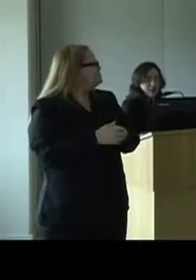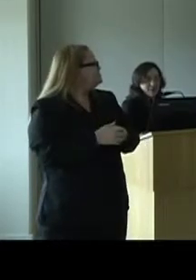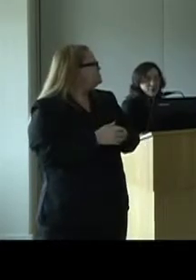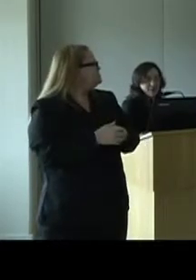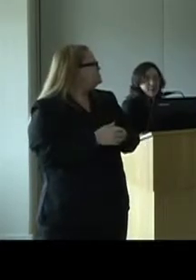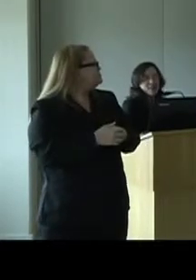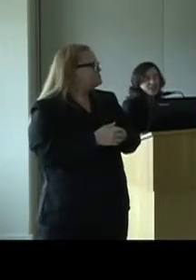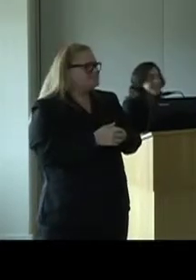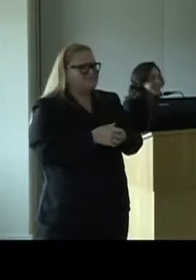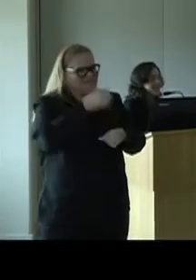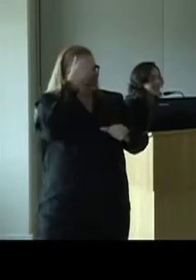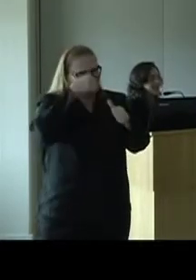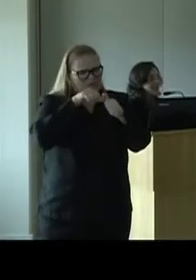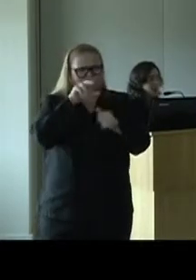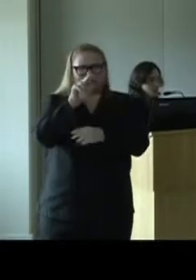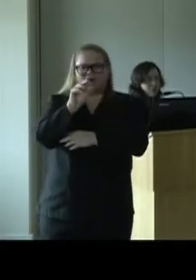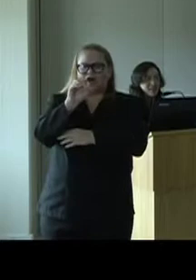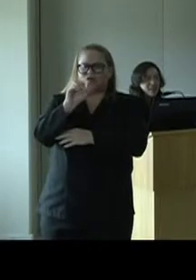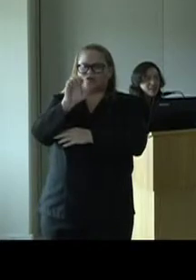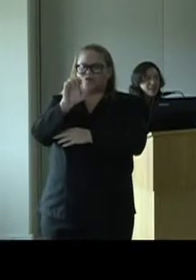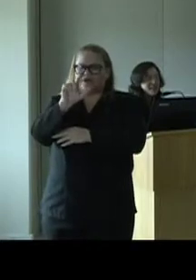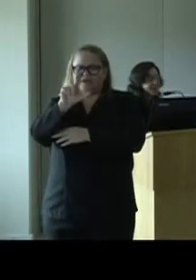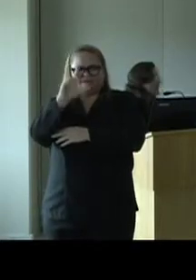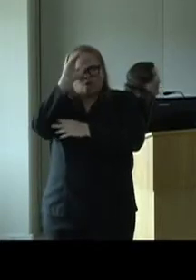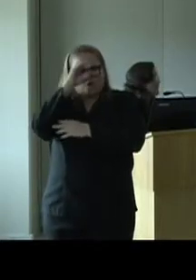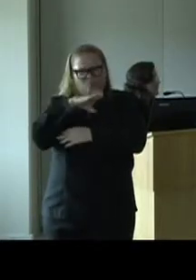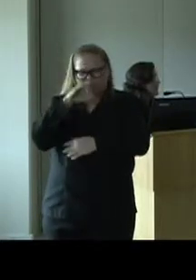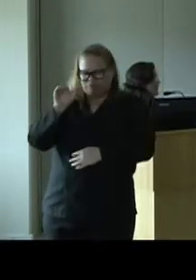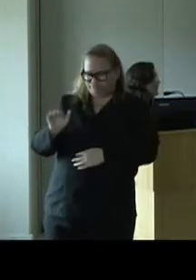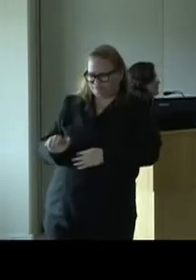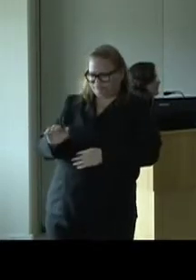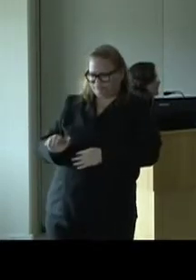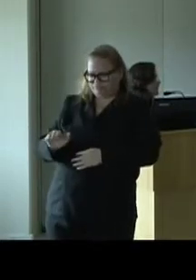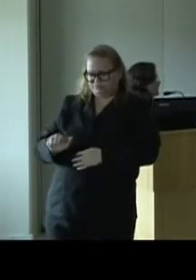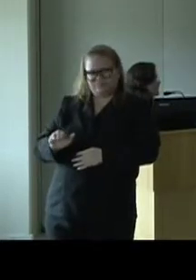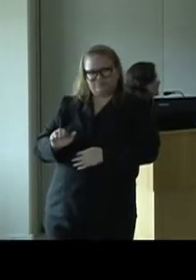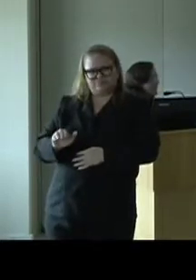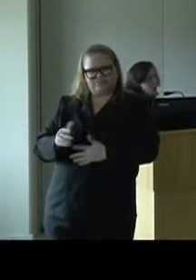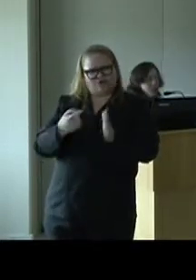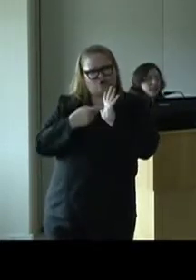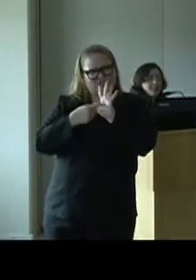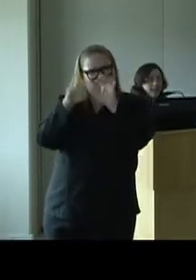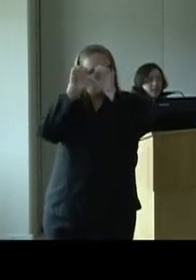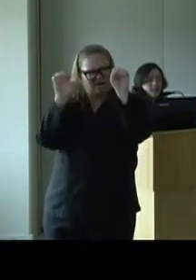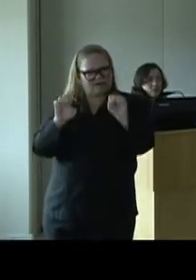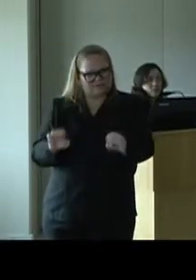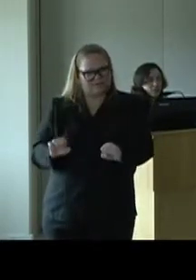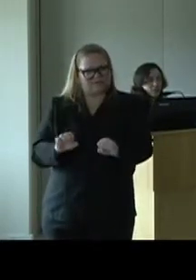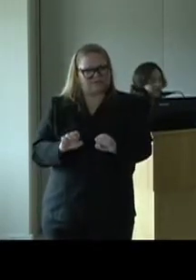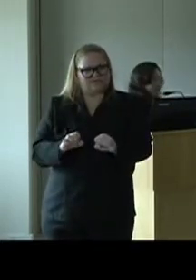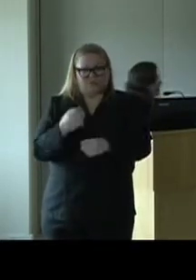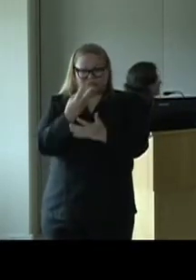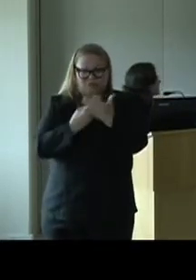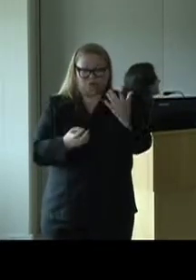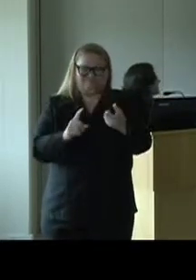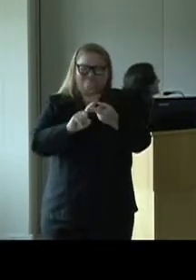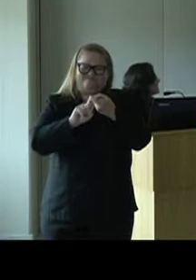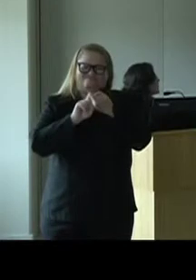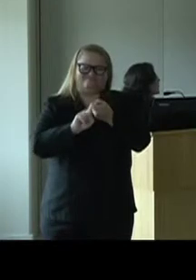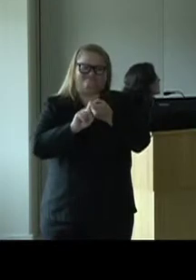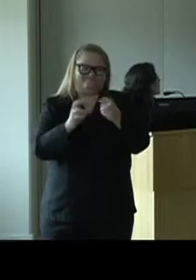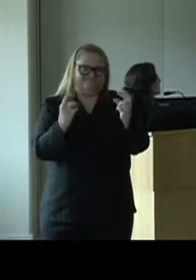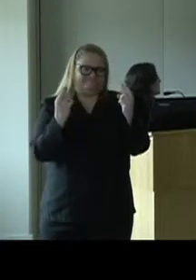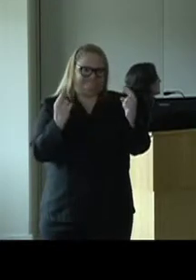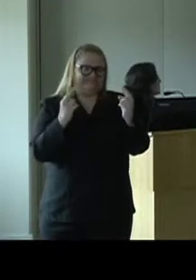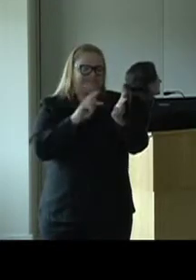persona de baja estatura que yo les enseñé en lo de ergonomía, que es una persona enanita, pues Noel es gran amigo de Gabriel. Así